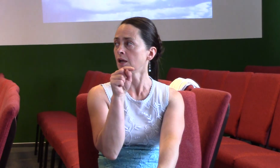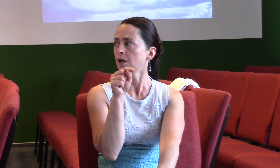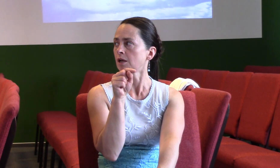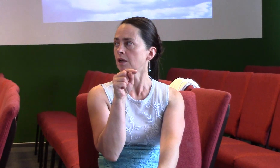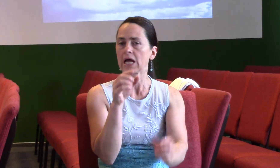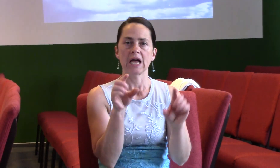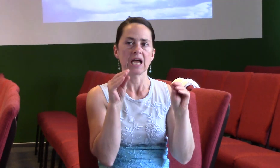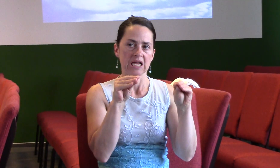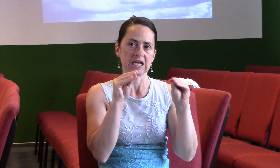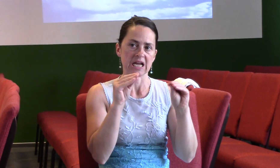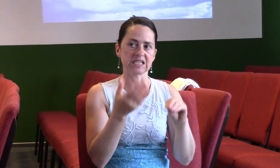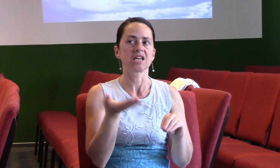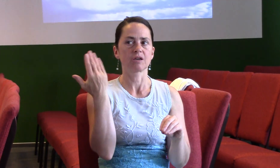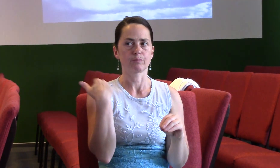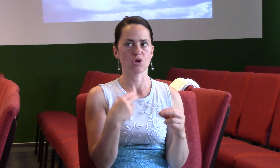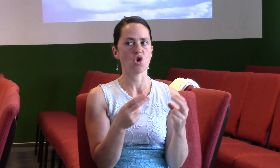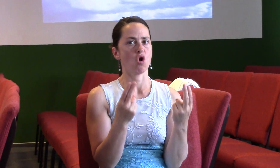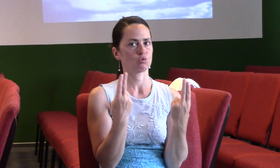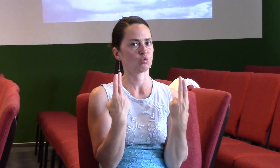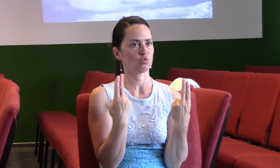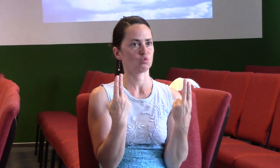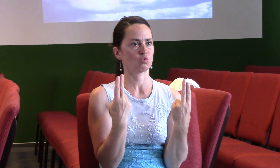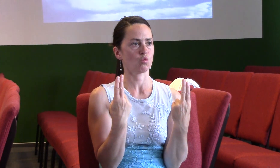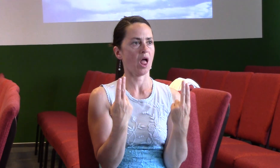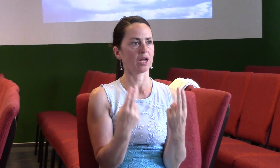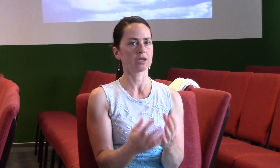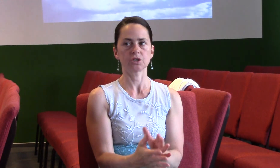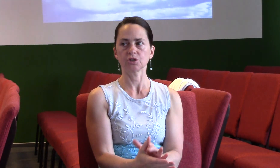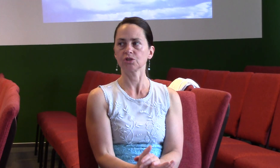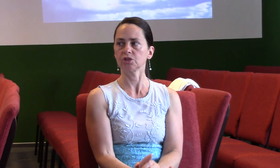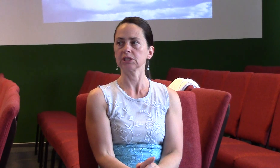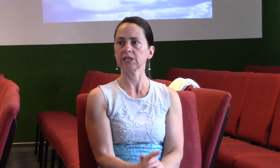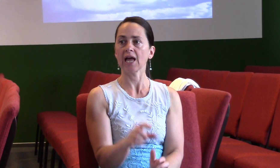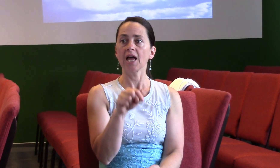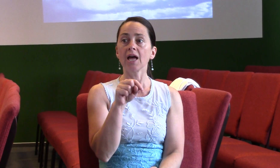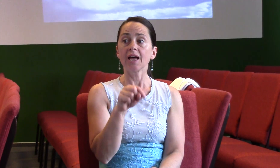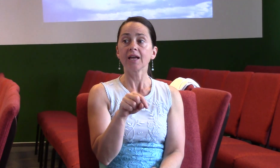A si myslím, že to je možná ideální čas na jedno svědectví, které potvrdím. potvrdím.